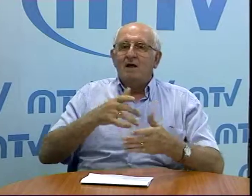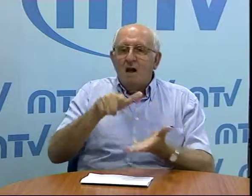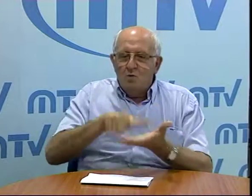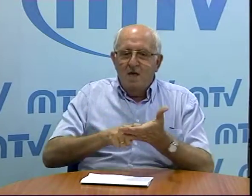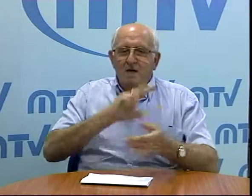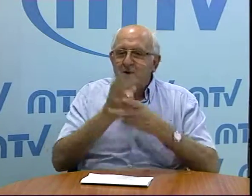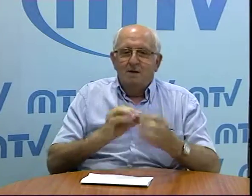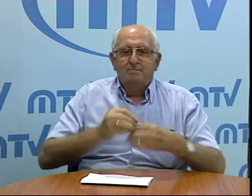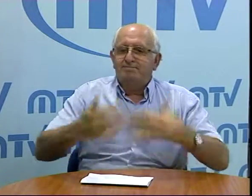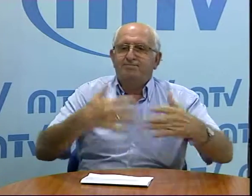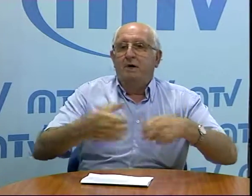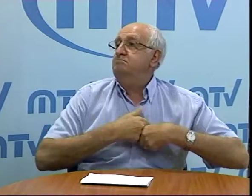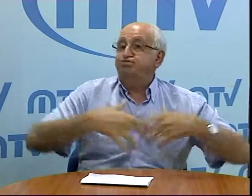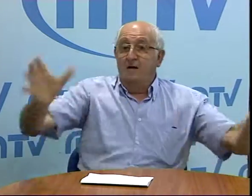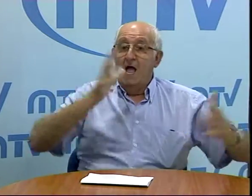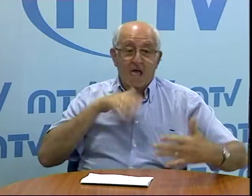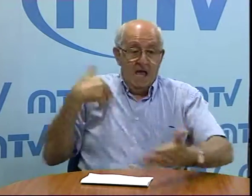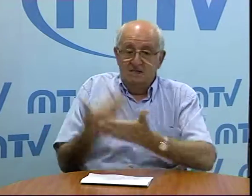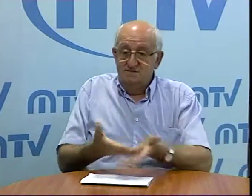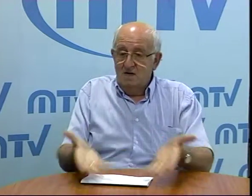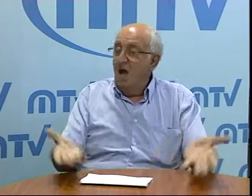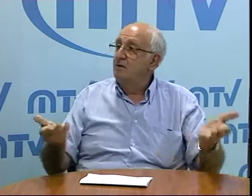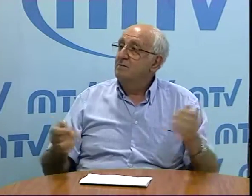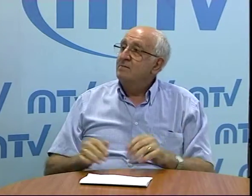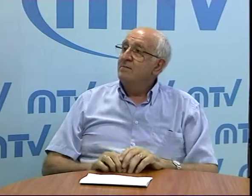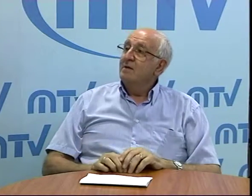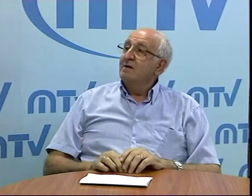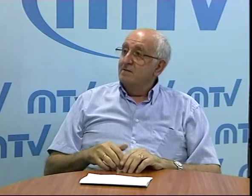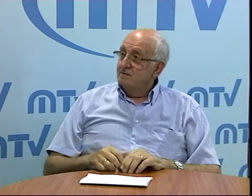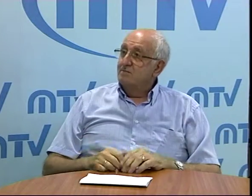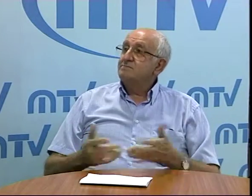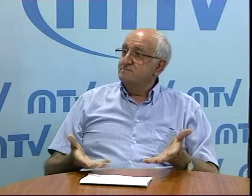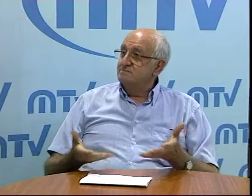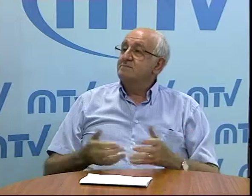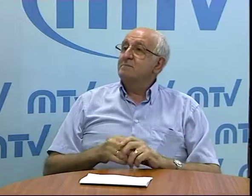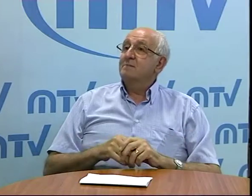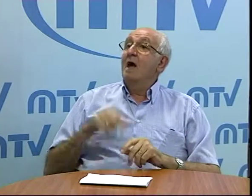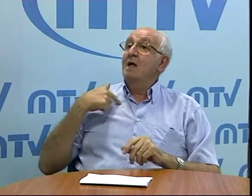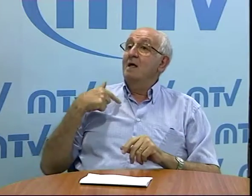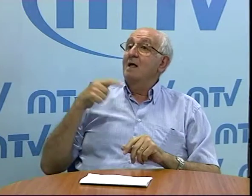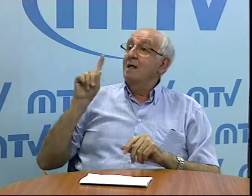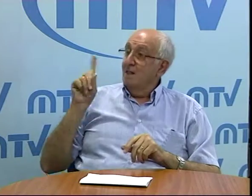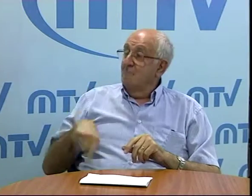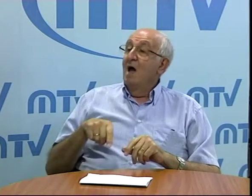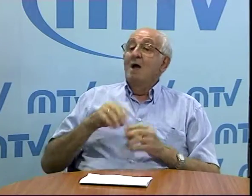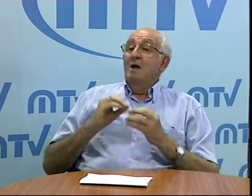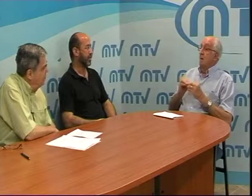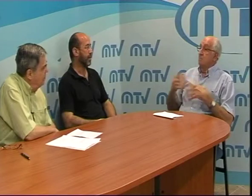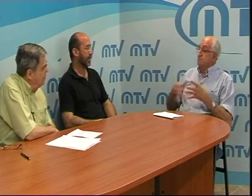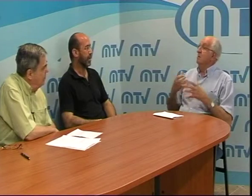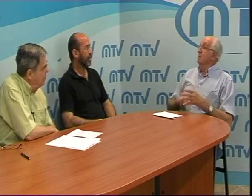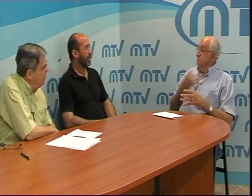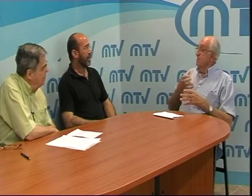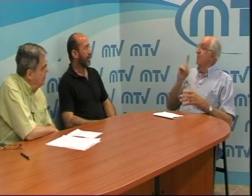trabajar, empezamos a evolucionar, empezamos a utilizar nuestra propia lengua, intentar ser bilingüe, etcétera, etcétera. Ese sería un poco.